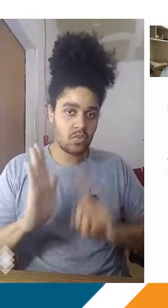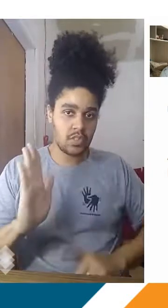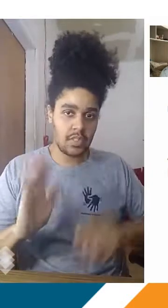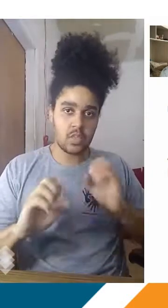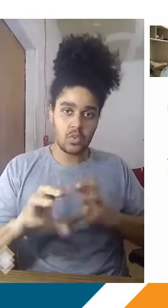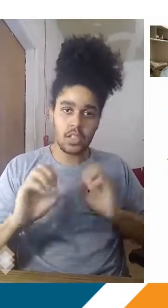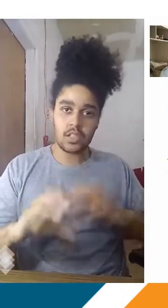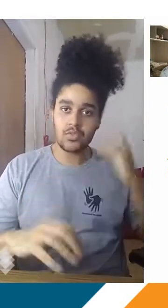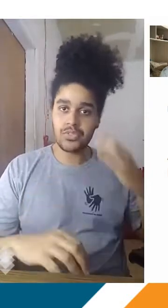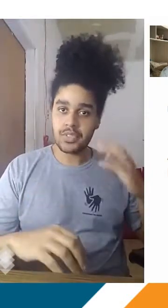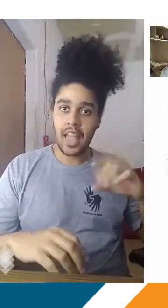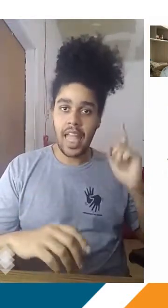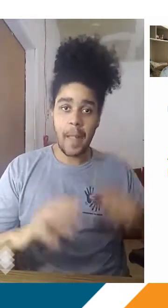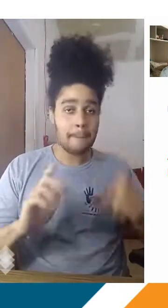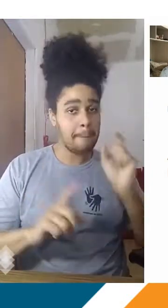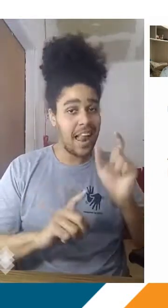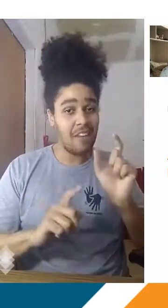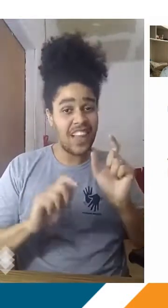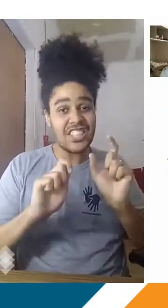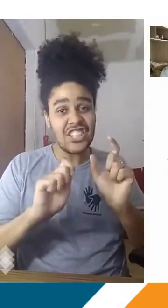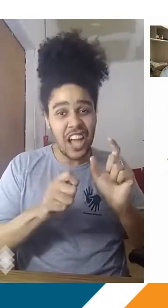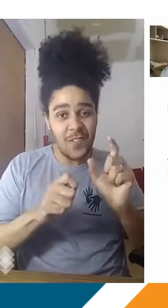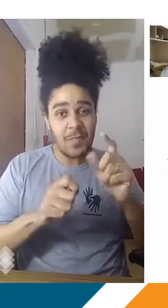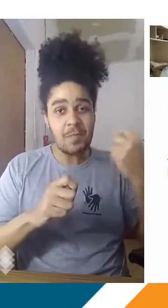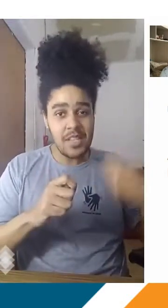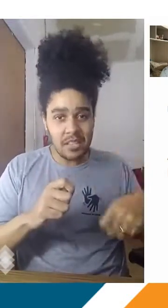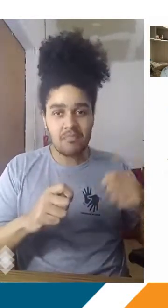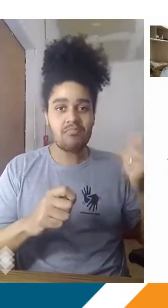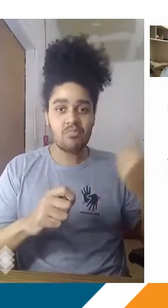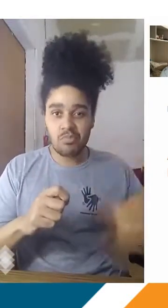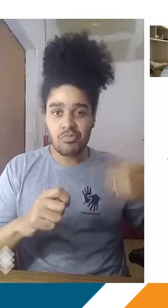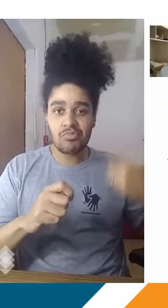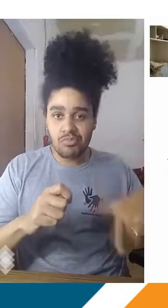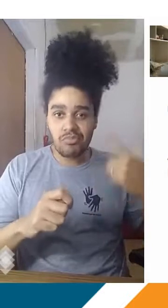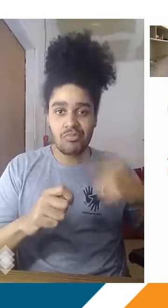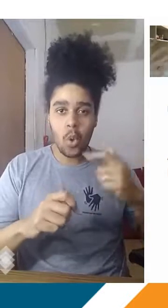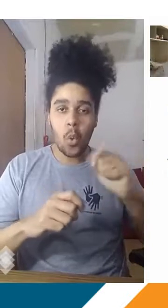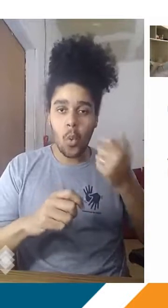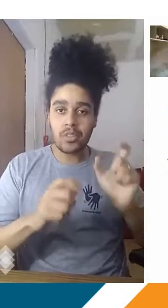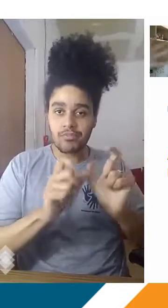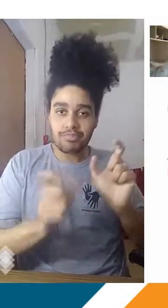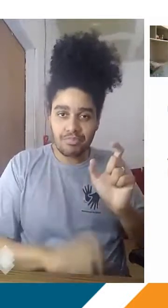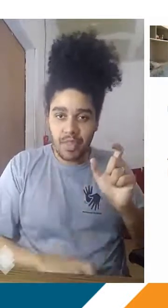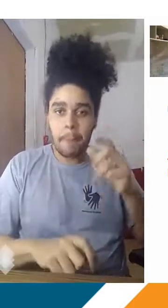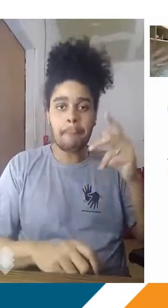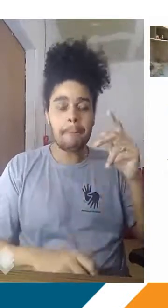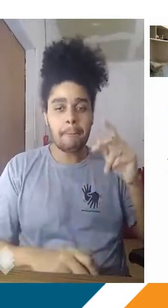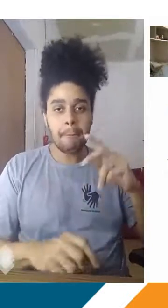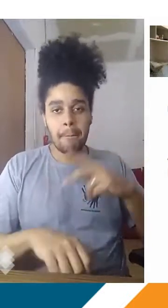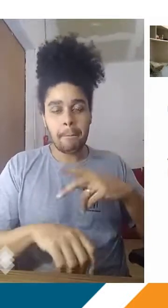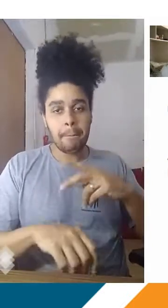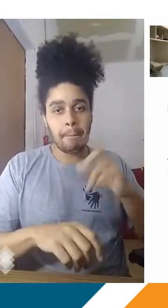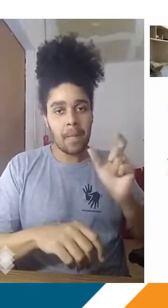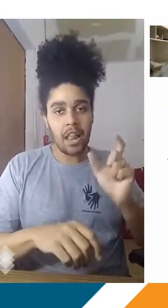dissertação. Educação e ciência são palavras-chave que vão ter que não só se repetir, mas delas vão derivar outras